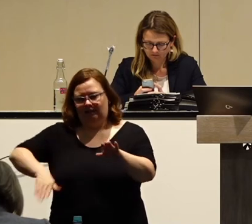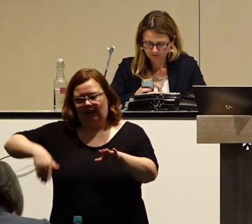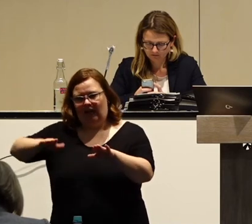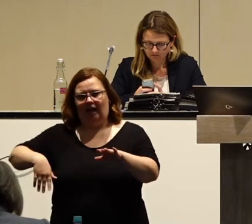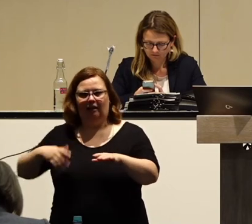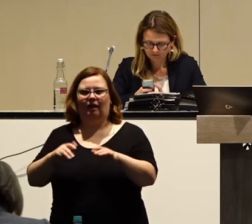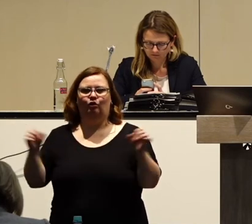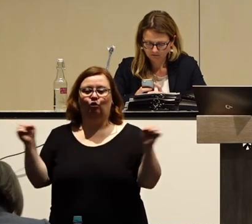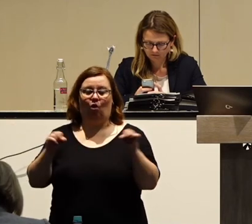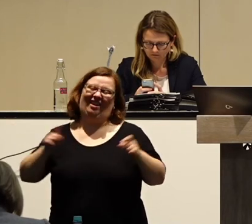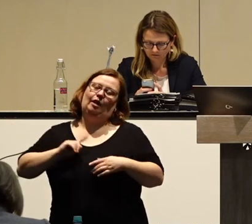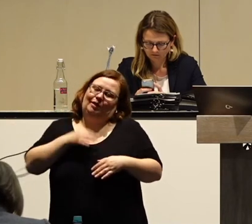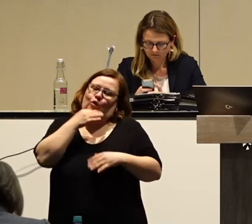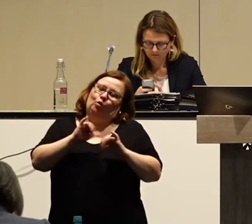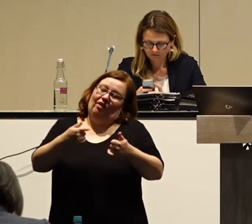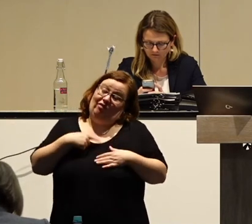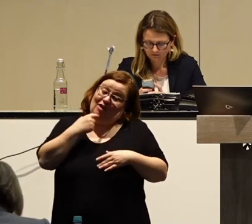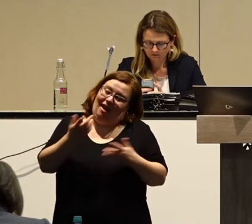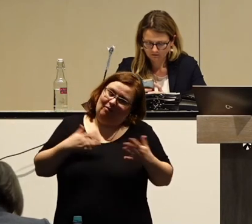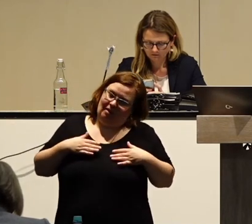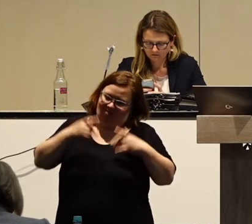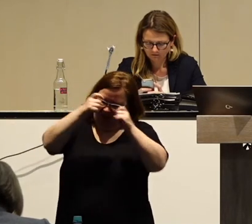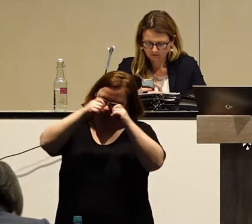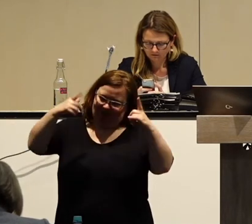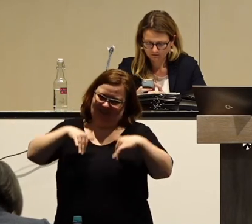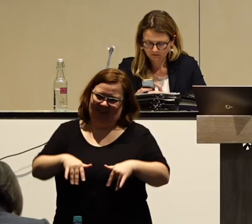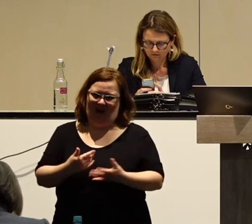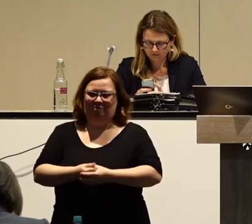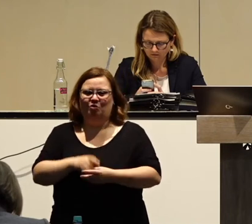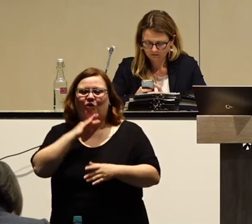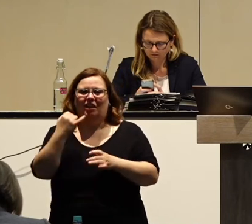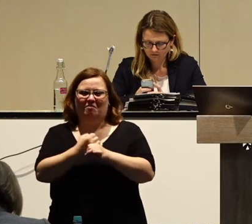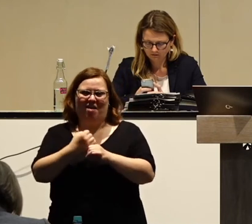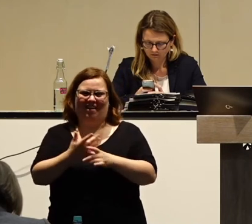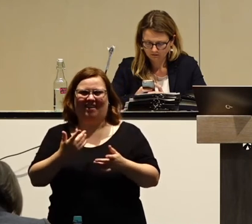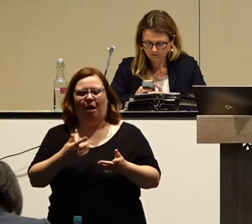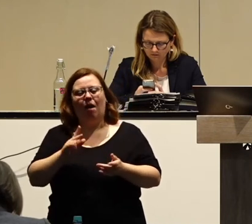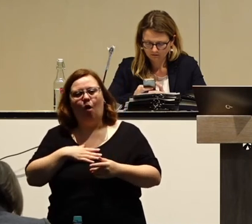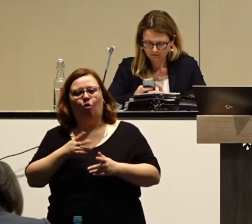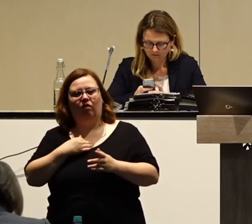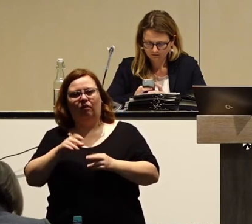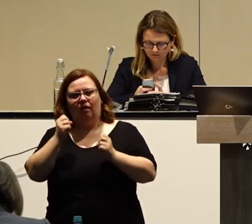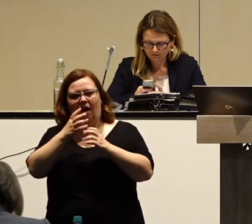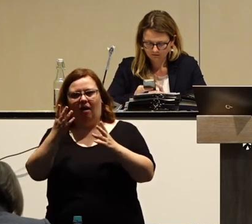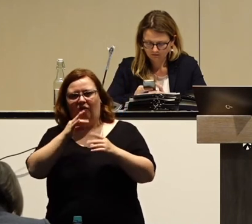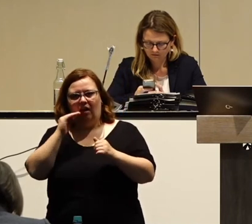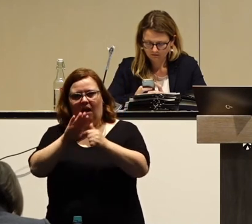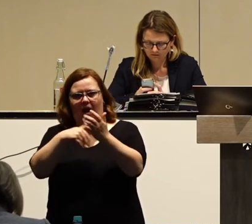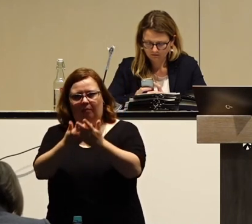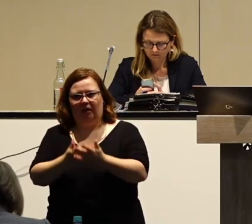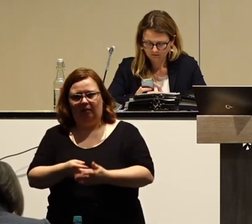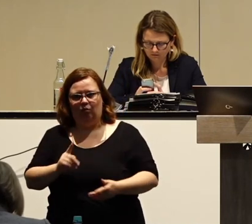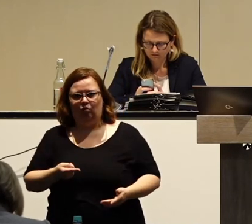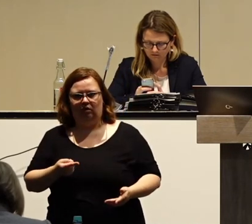der Jugendhilfe, ich will das auch gleichzeitig mal noch mit betonen, was hier schon geleistet wird. Wir sollten daher sehr bedacht sein, hierzu